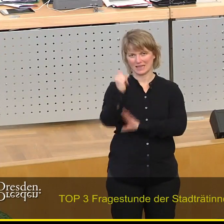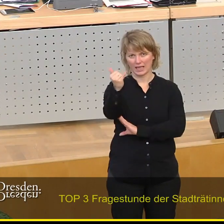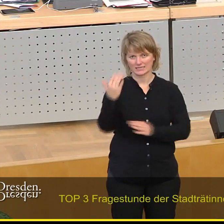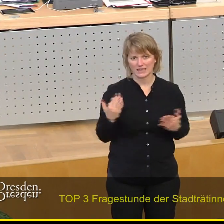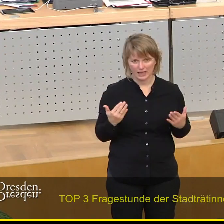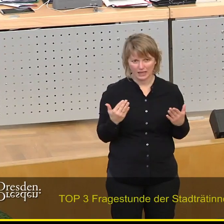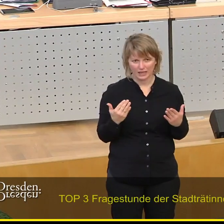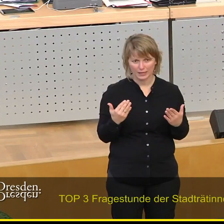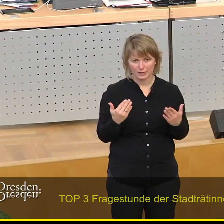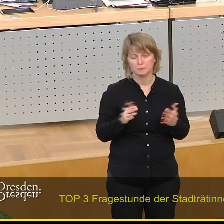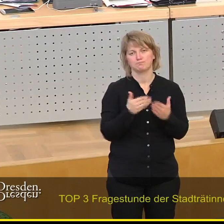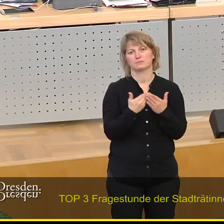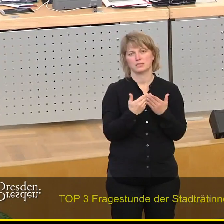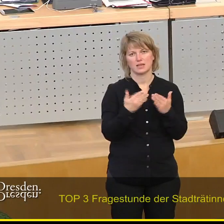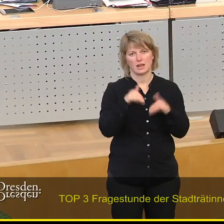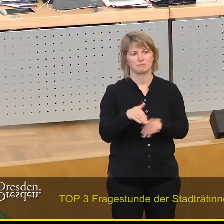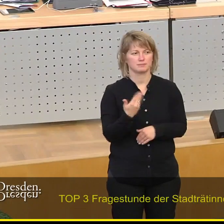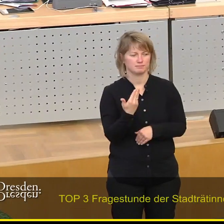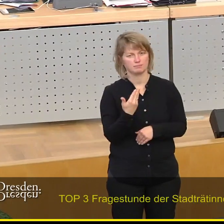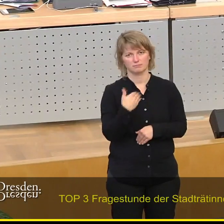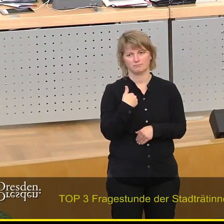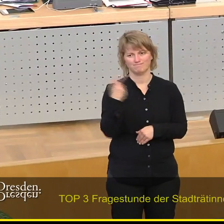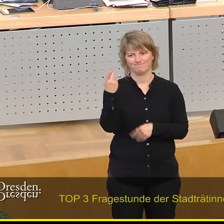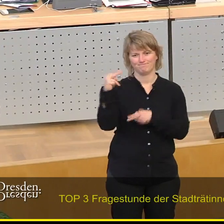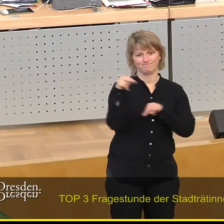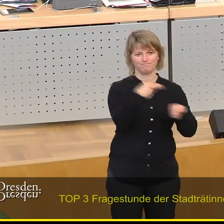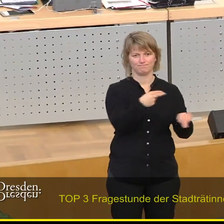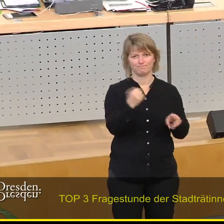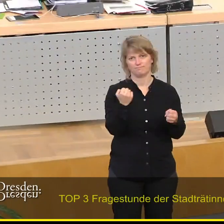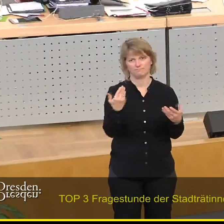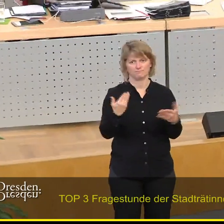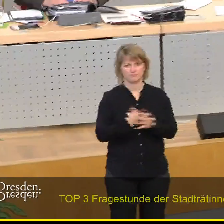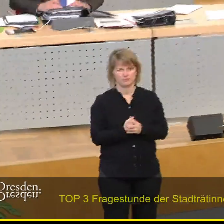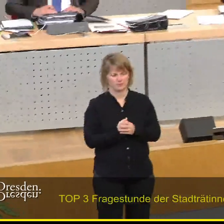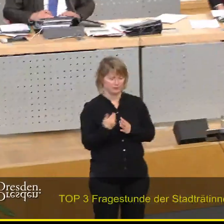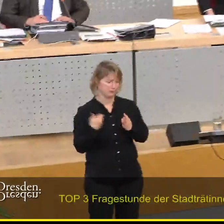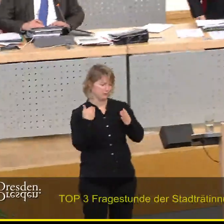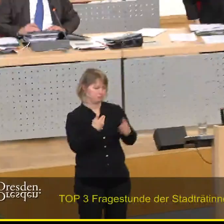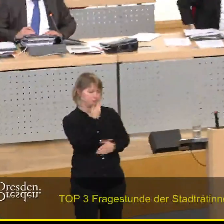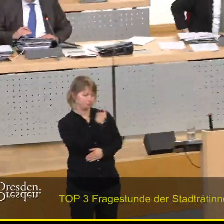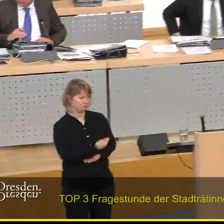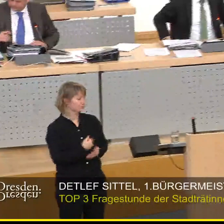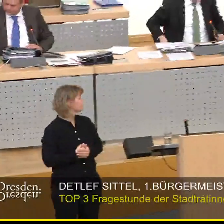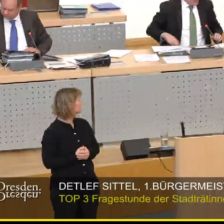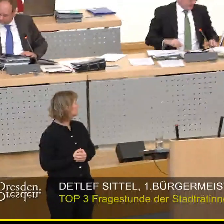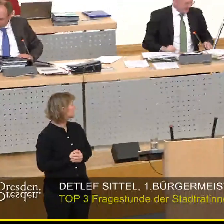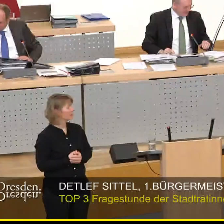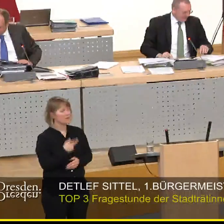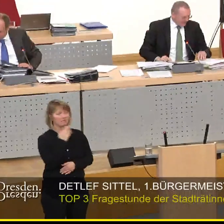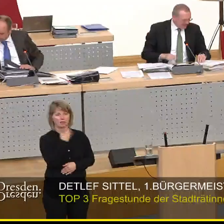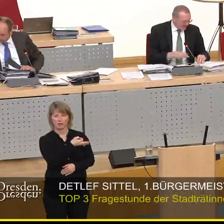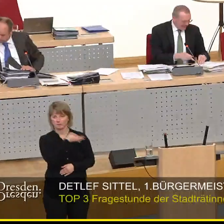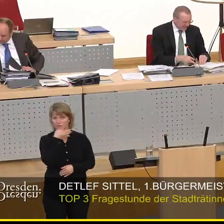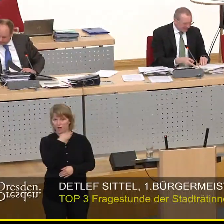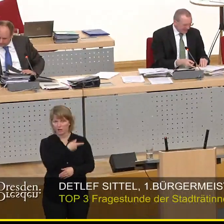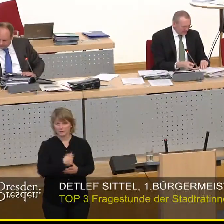darf der zweite Stellvertreter im Prinzip, Dr. Lames, Herr Sittel, die Frage beantworten. Ja, vielen Dank, Herr Giesling, für die Frage. Ich